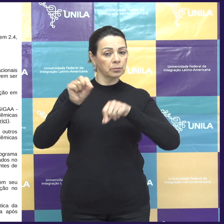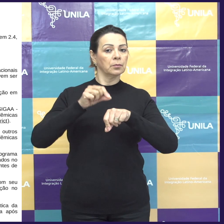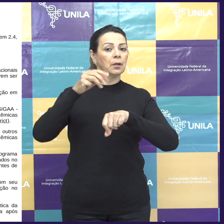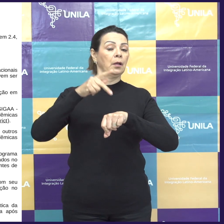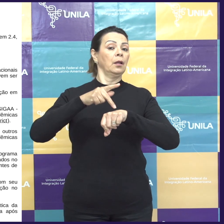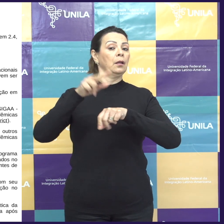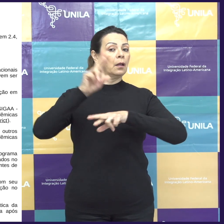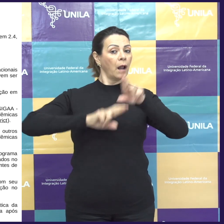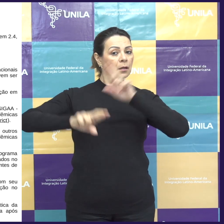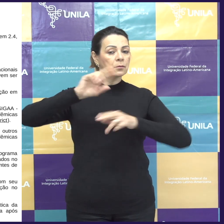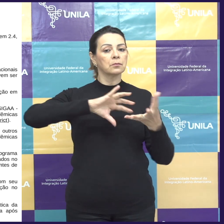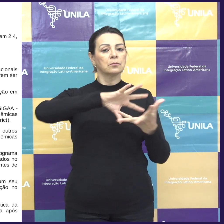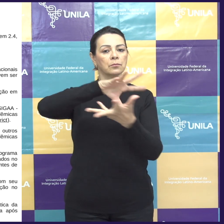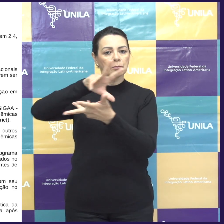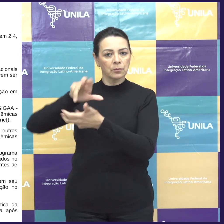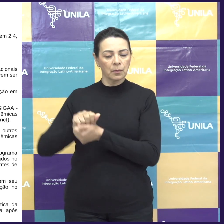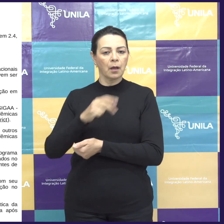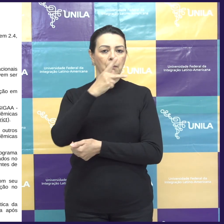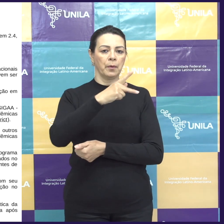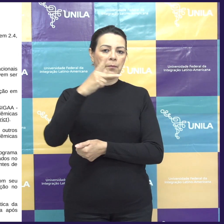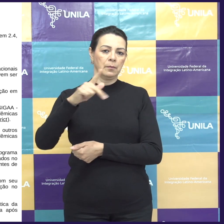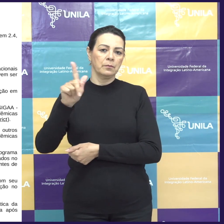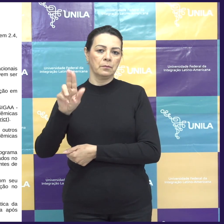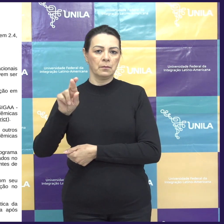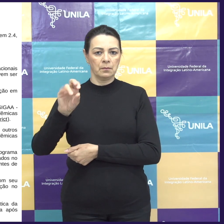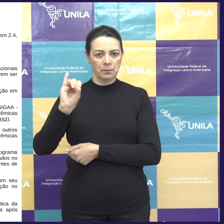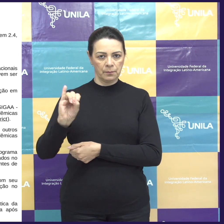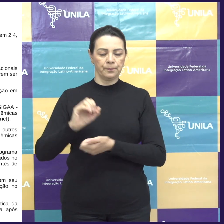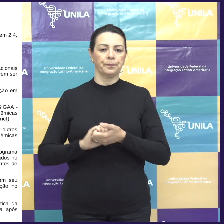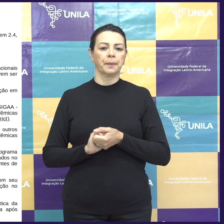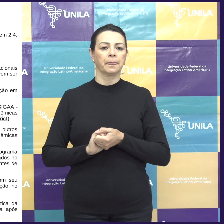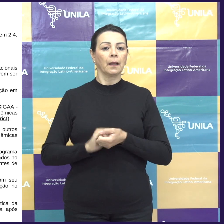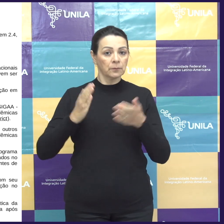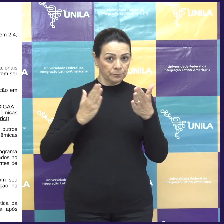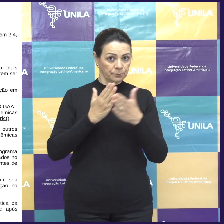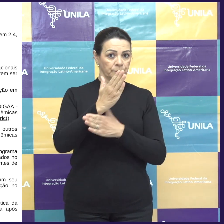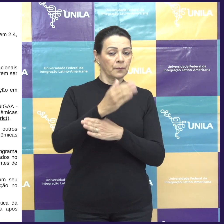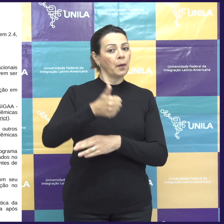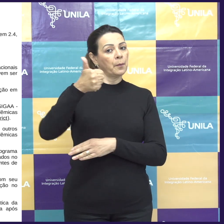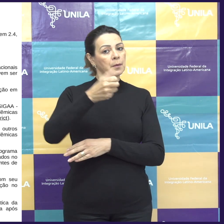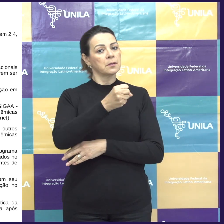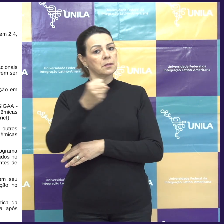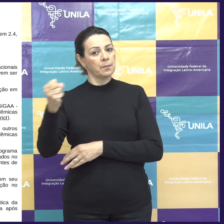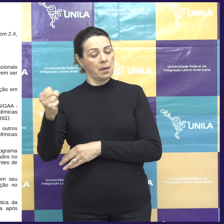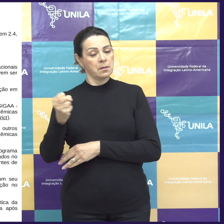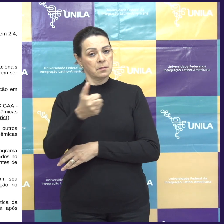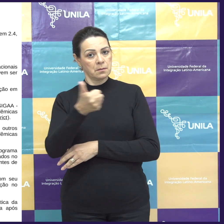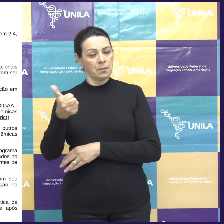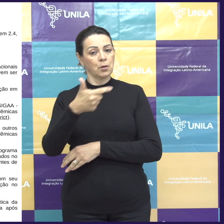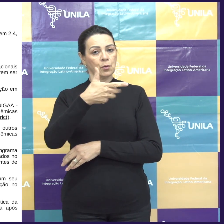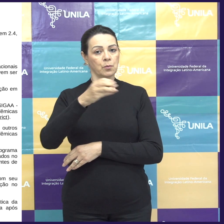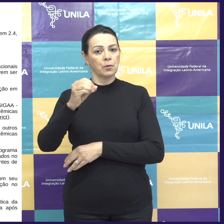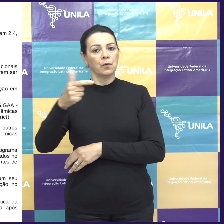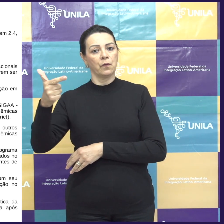Programa de Relações Internacionais, PPG-RI, para ingresso no primeiro semestre letivo de